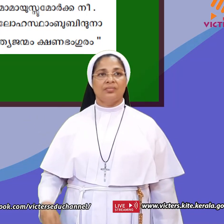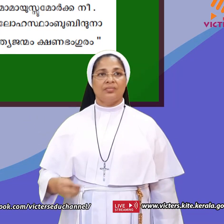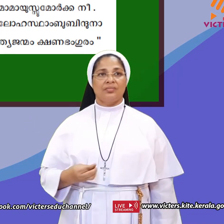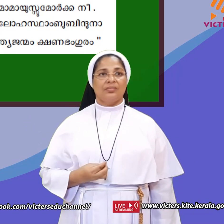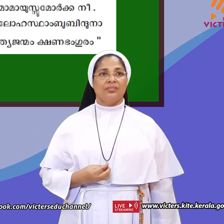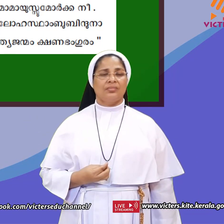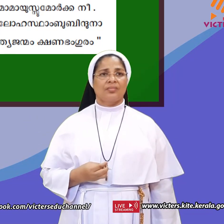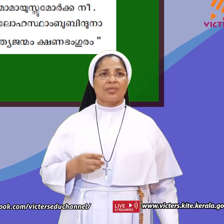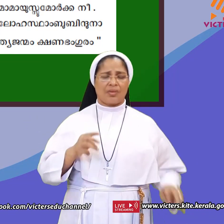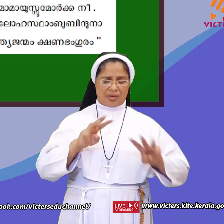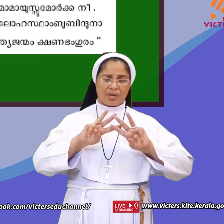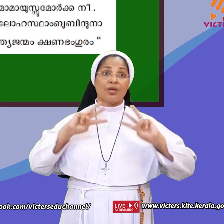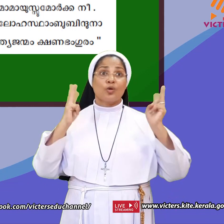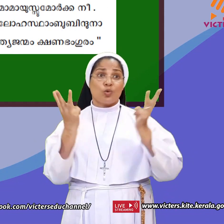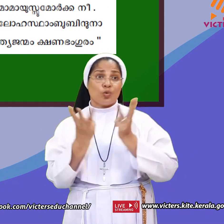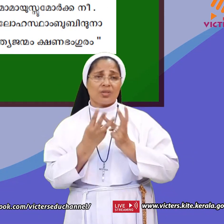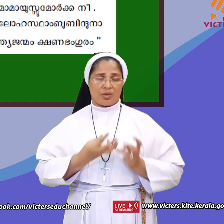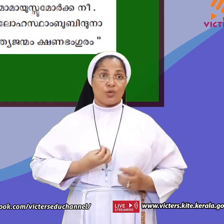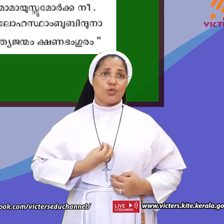സുഖങ്ങളെല്ലാം മിന്നൽ പിണർ പോലെ അസ്ഥിരമാണ്,